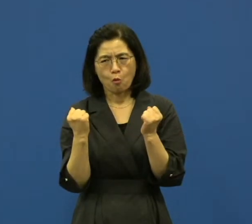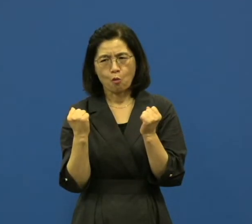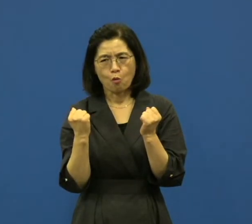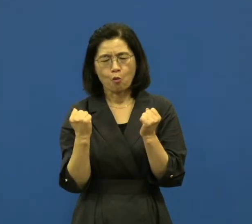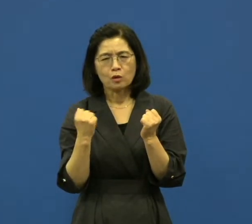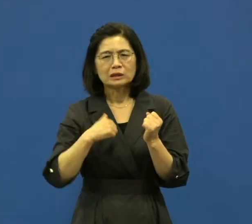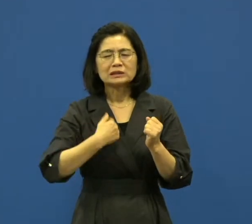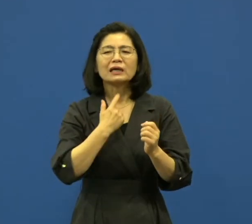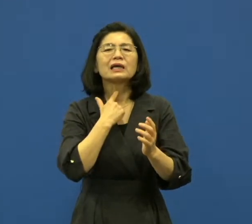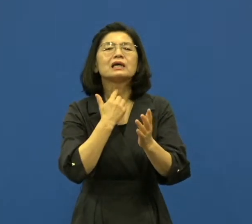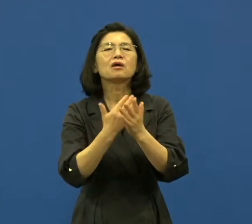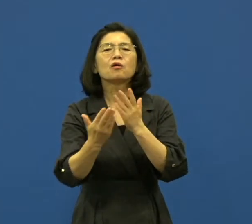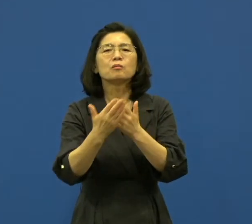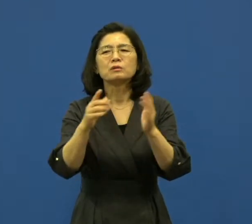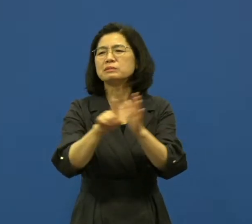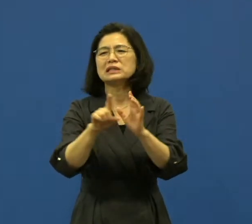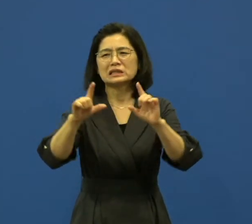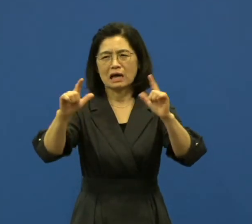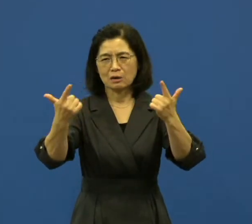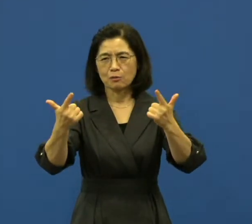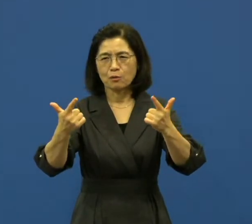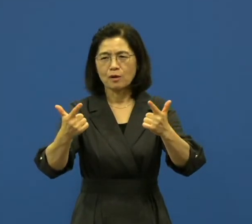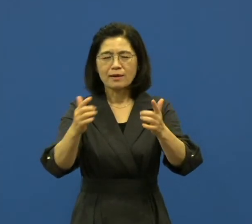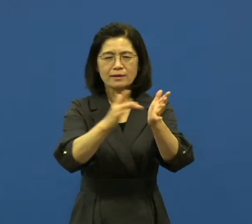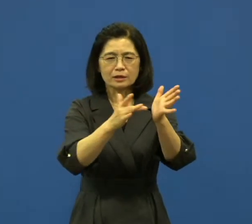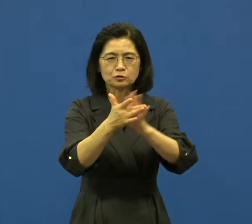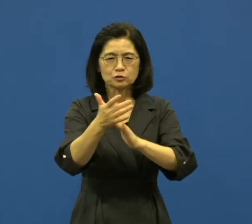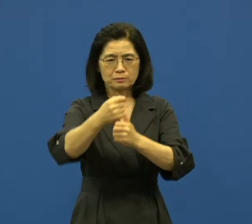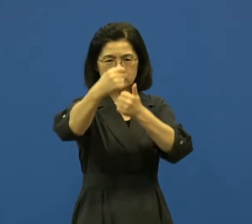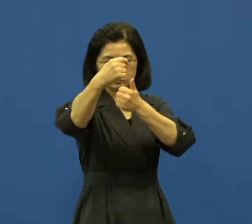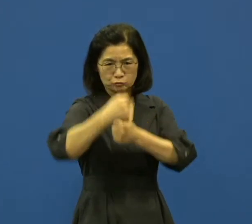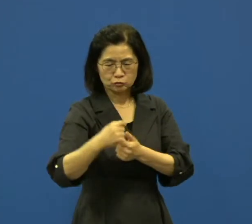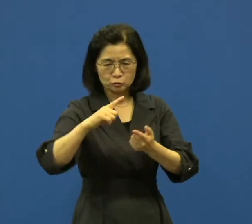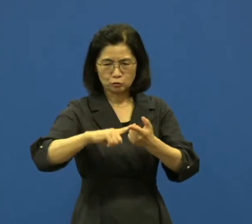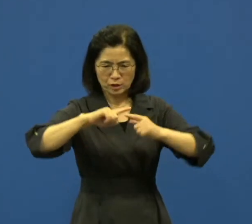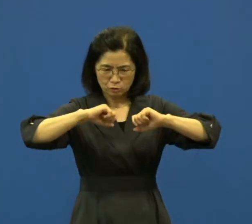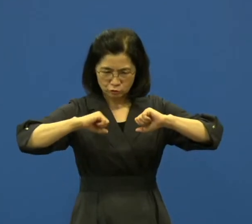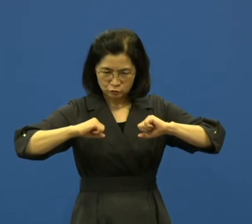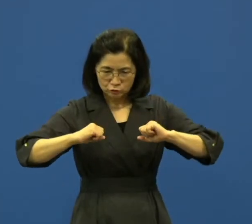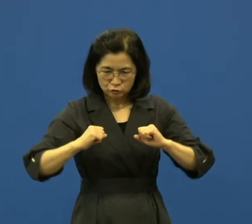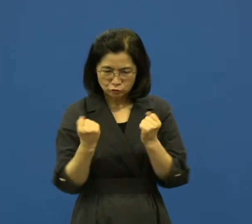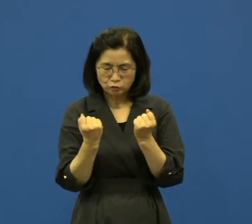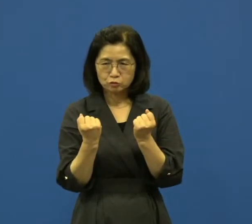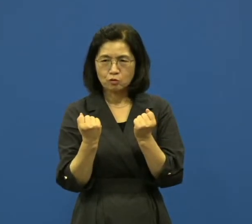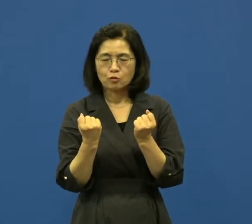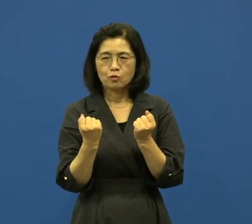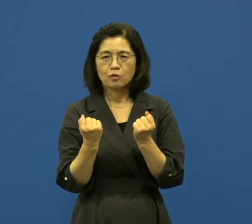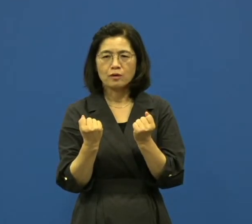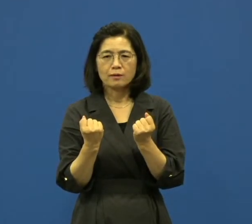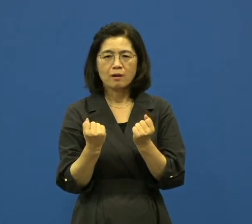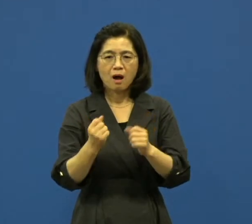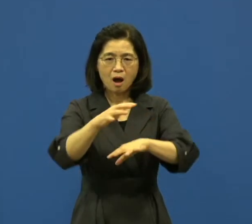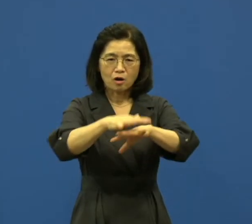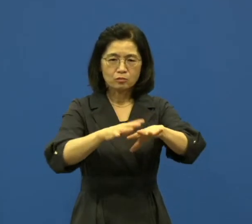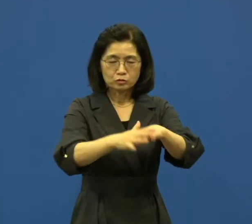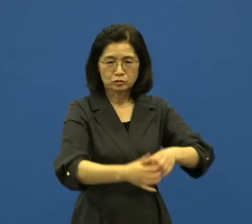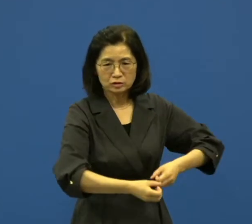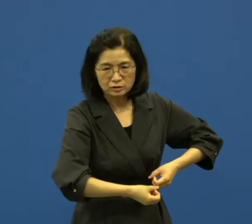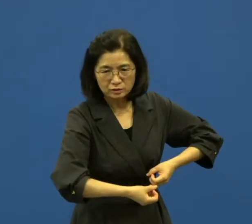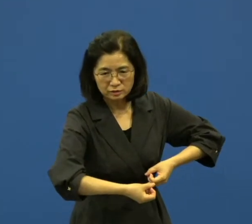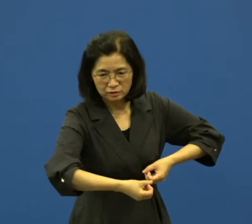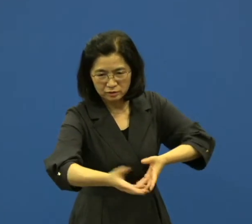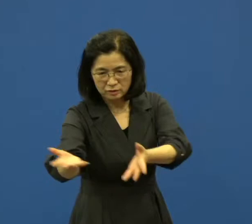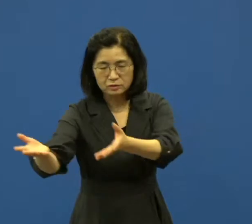경험의 세계에서는 안 맞는 일이에요. 그런데 주님의 말씀에 의지하여 거물을 해요.